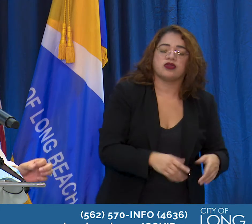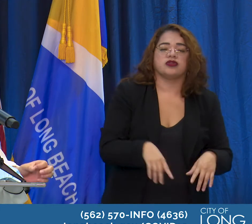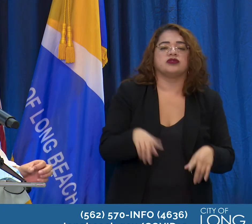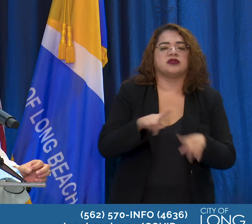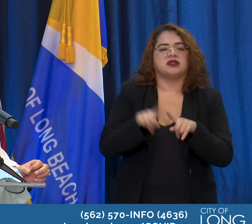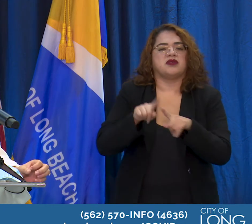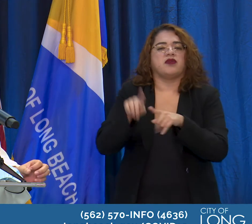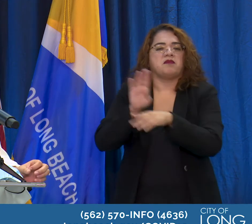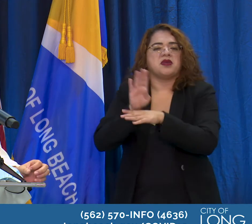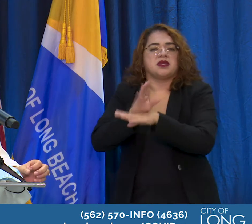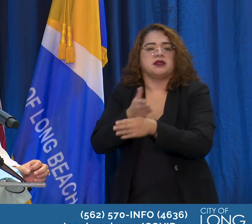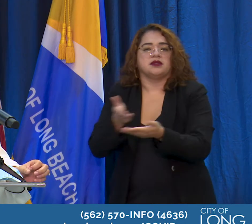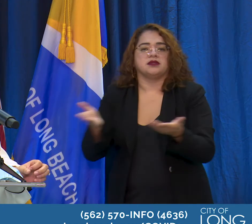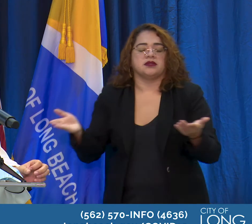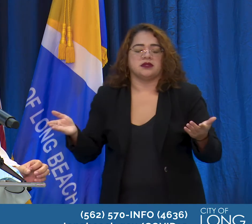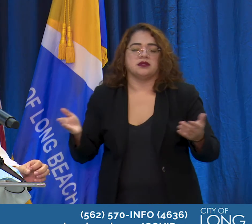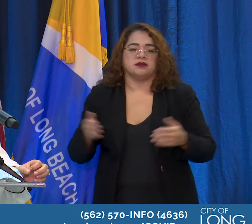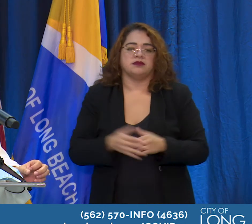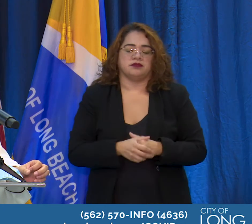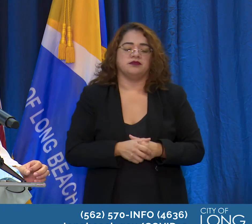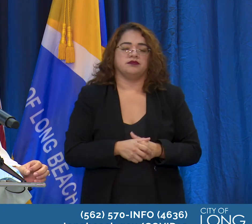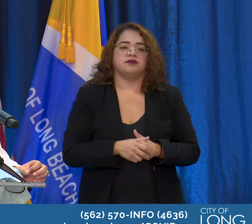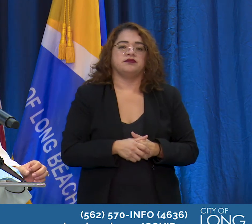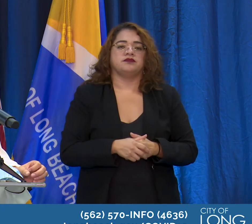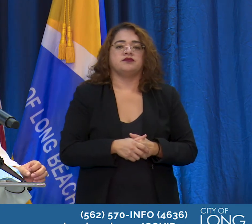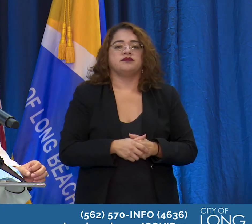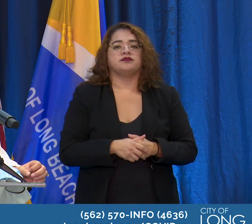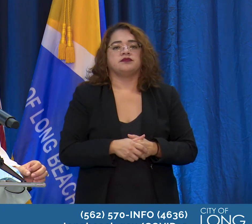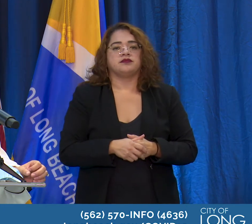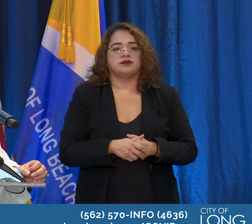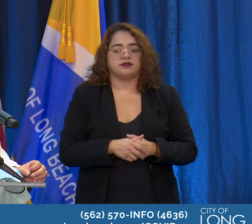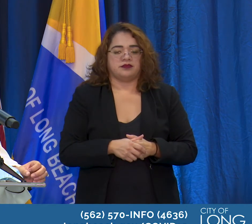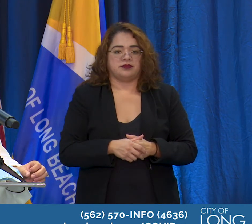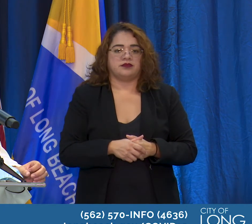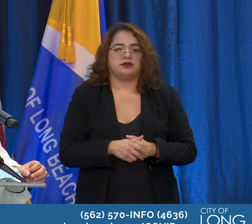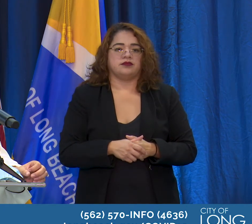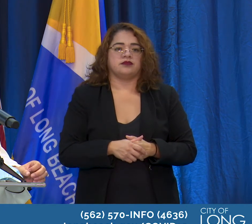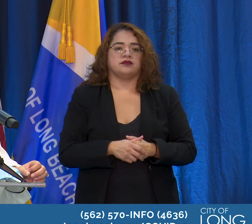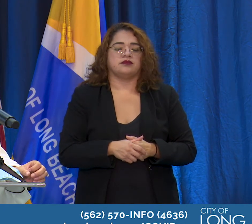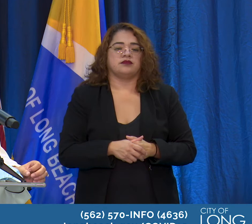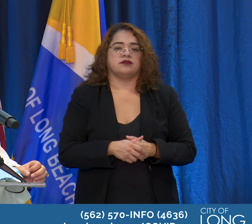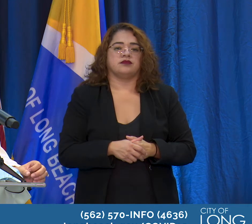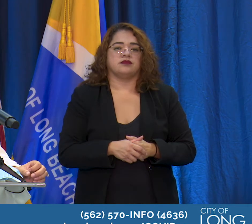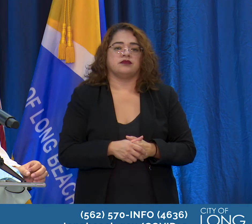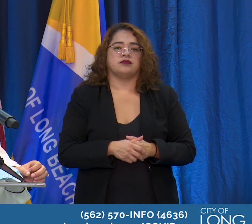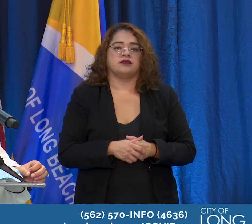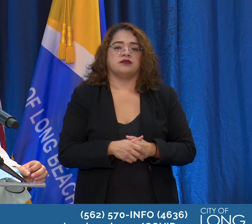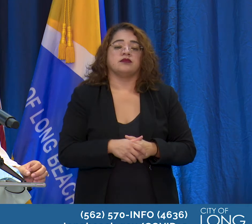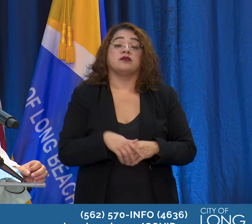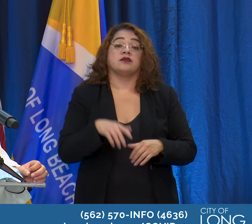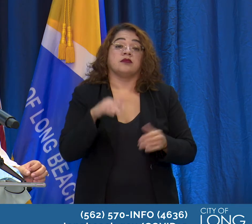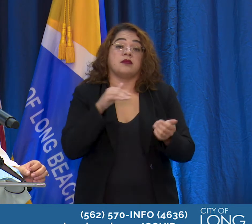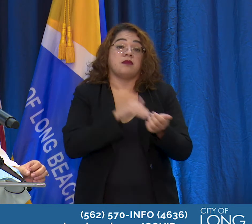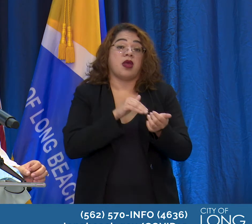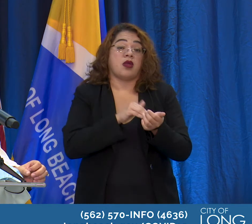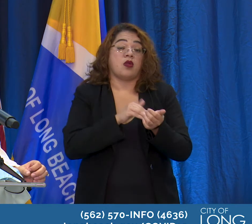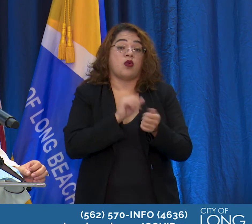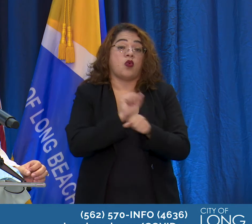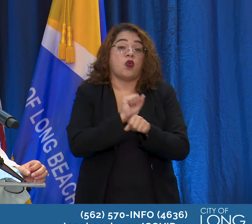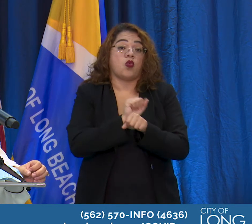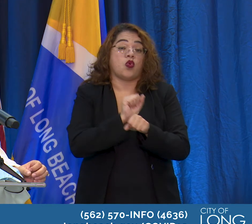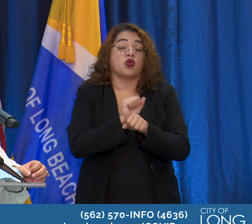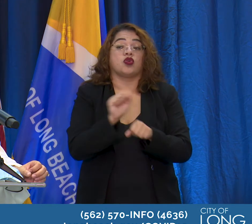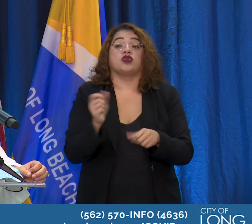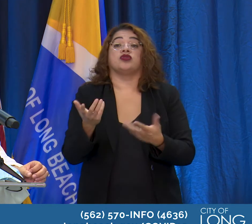Continuamos distribuyendo equipos de protección personal a nuestros socorristas, personal médico y trabajadores